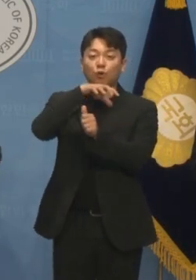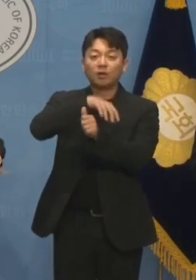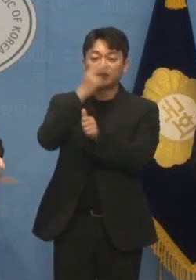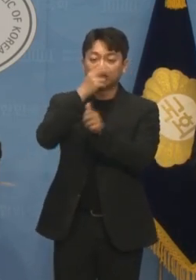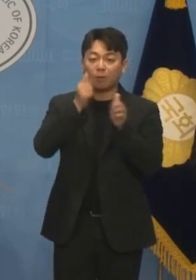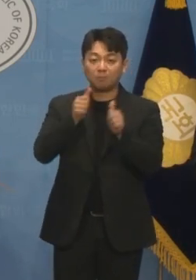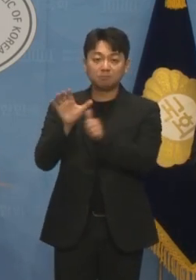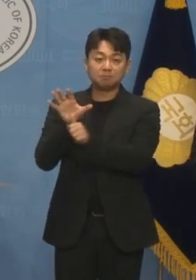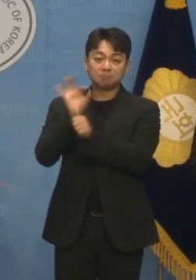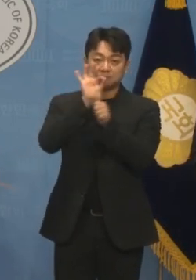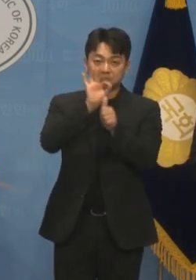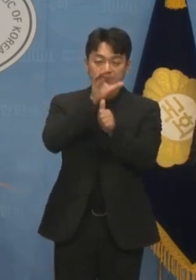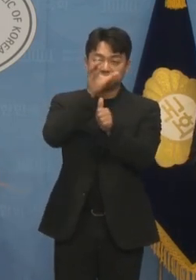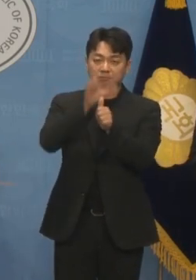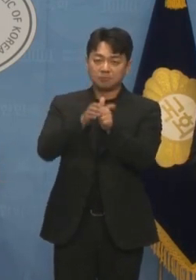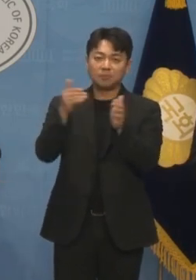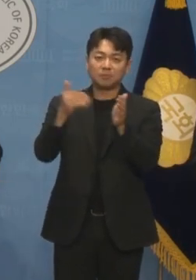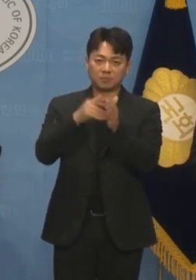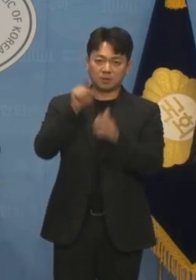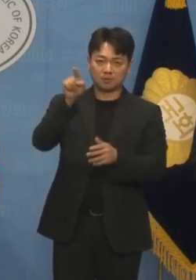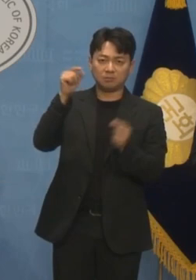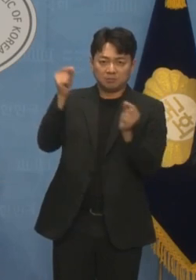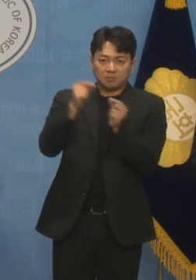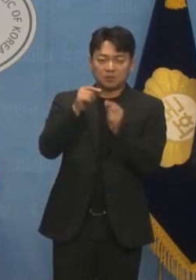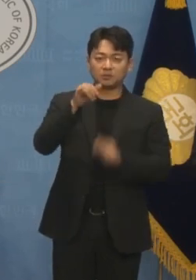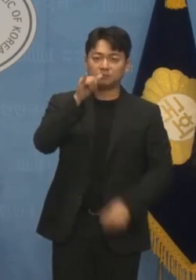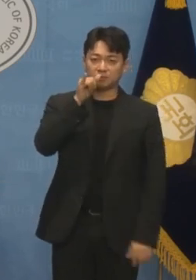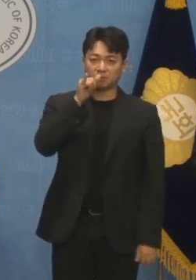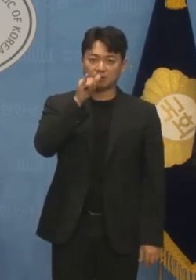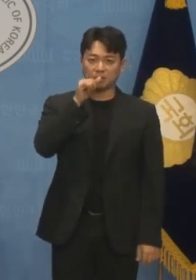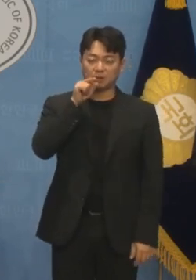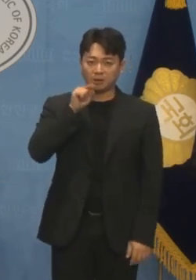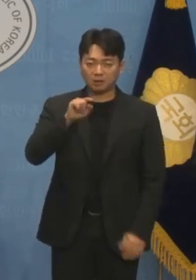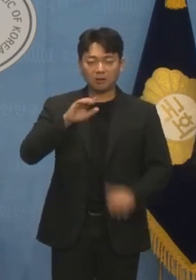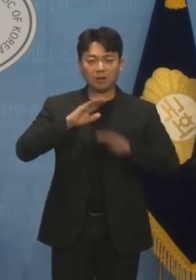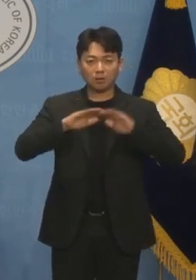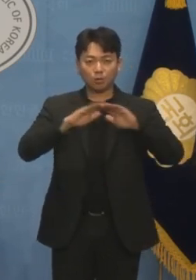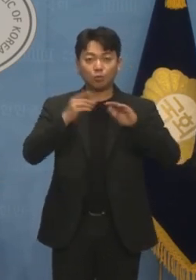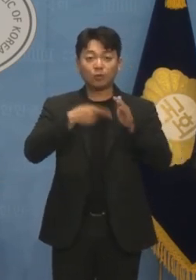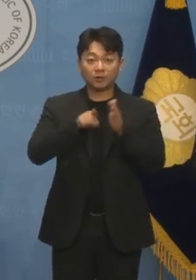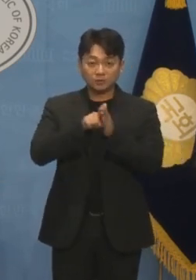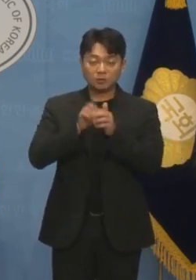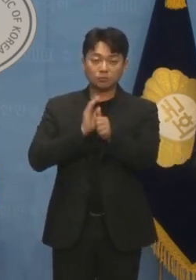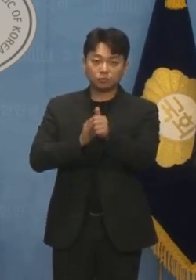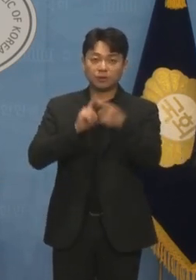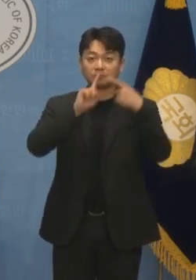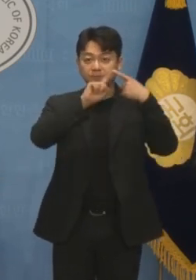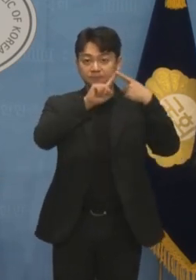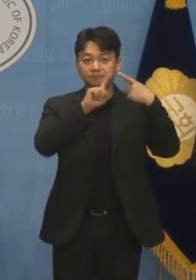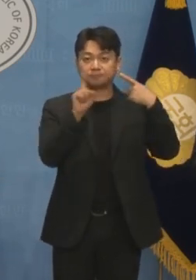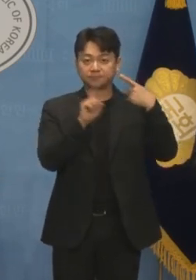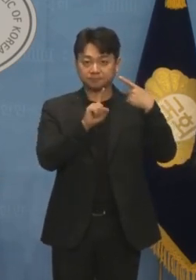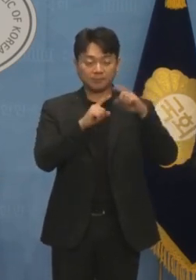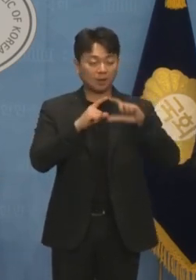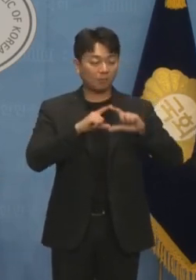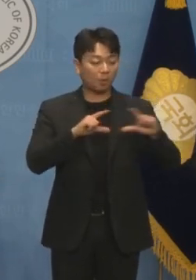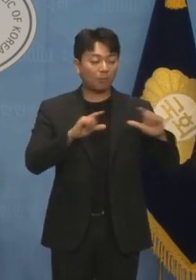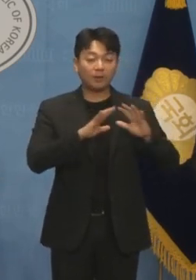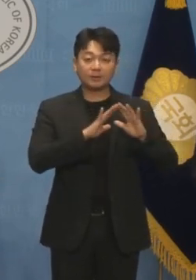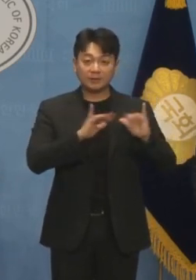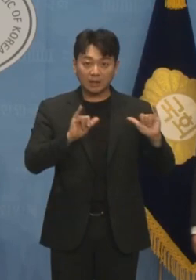때문입니다 이에 우리 대책은 다음과 같이 요구합니다 하나 평범한 시민의 삶을